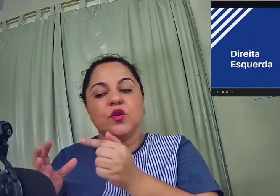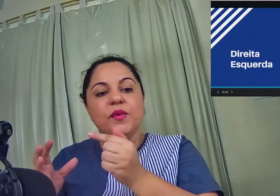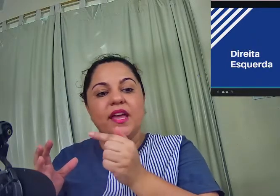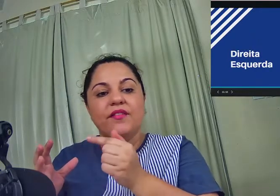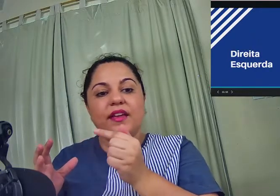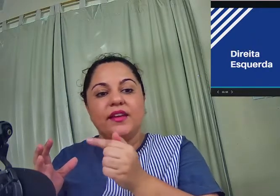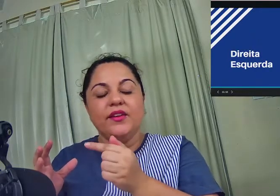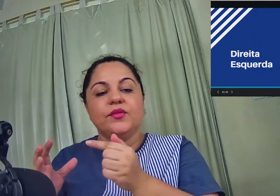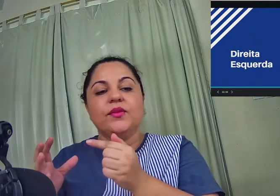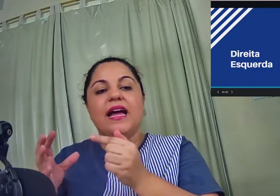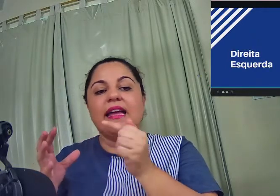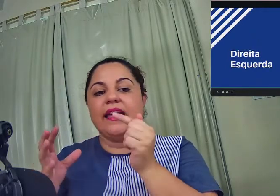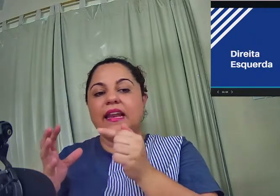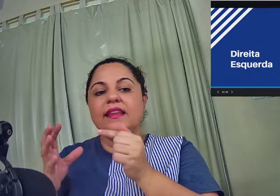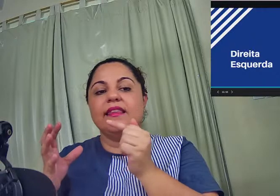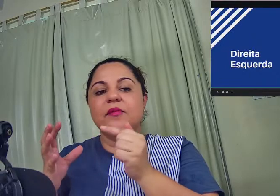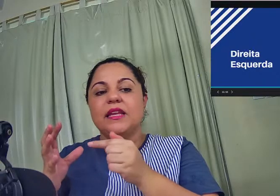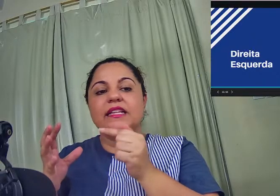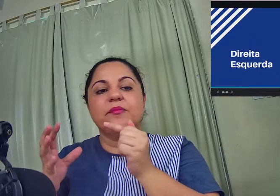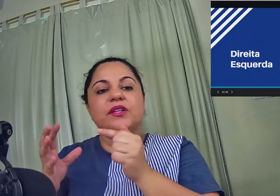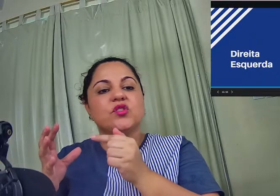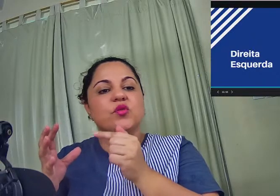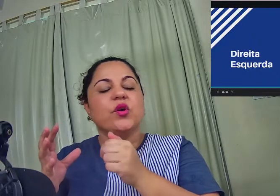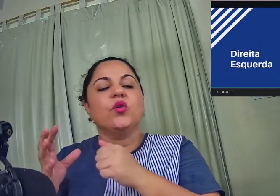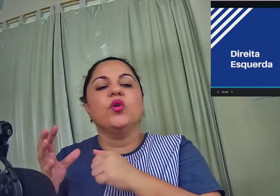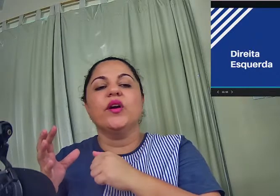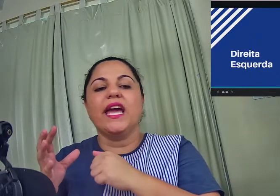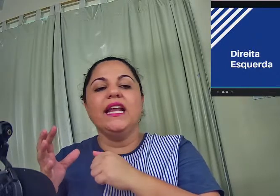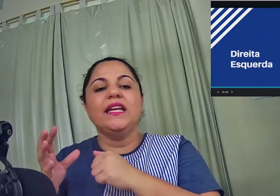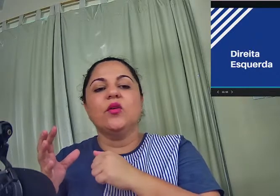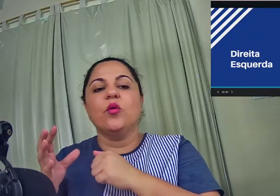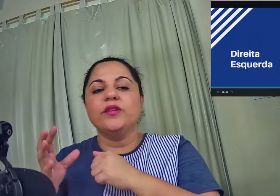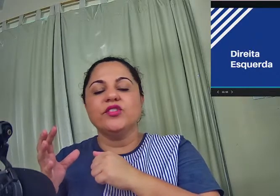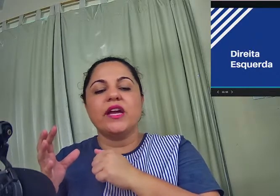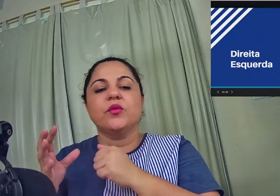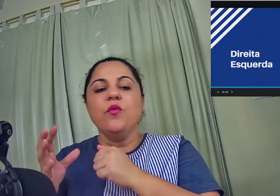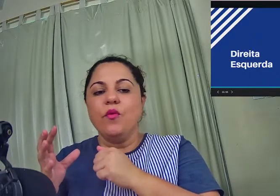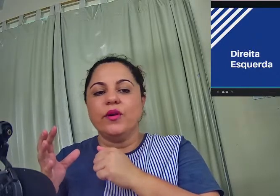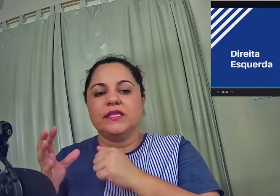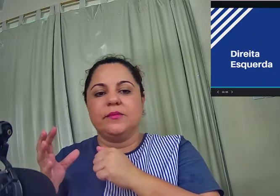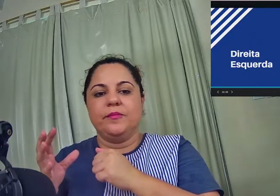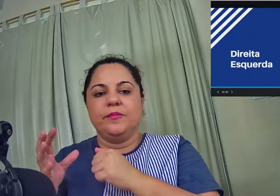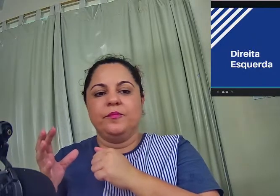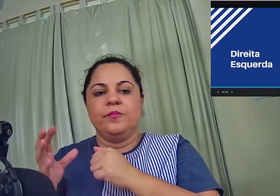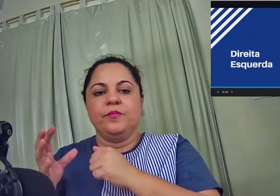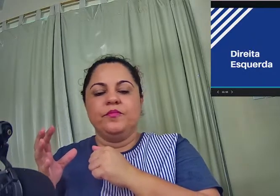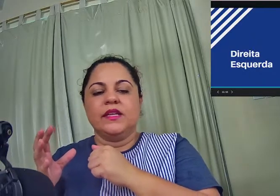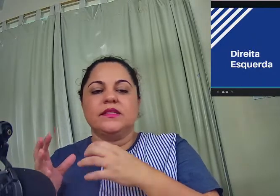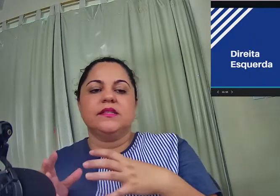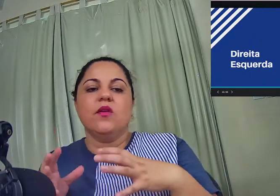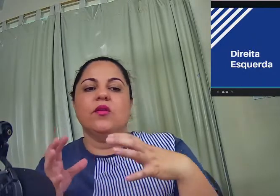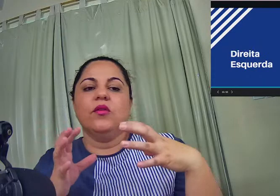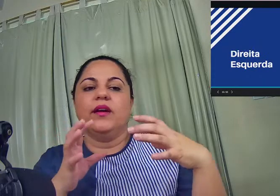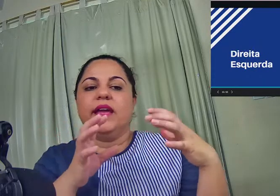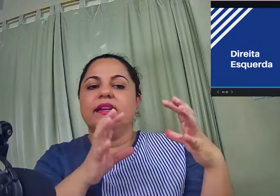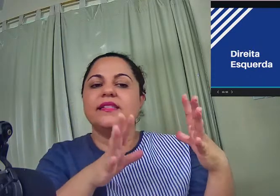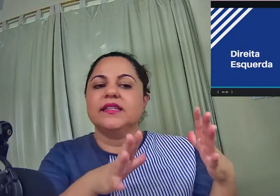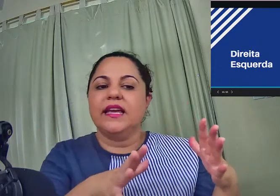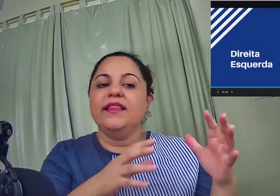me referindo àquela determinada pessoa que eu coloquei ali, ou objeto ou coisa. Se eu coloquei na esquerda, ela